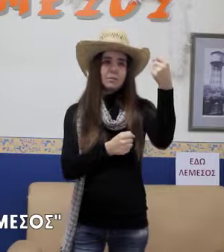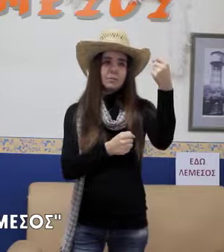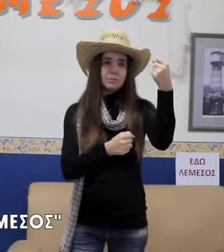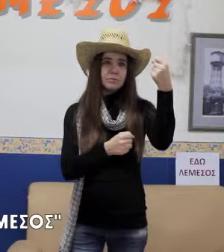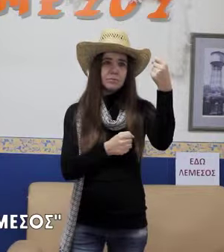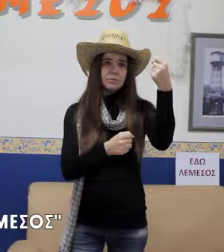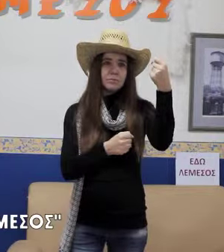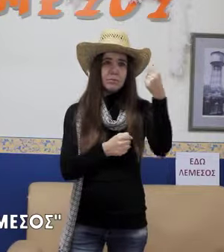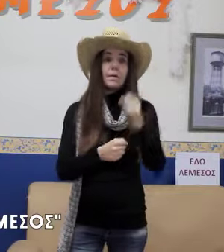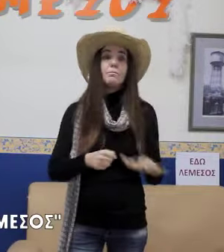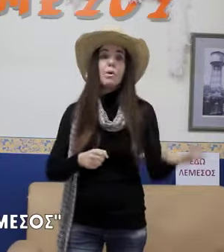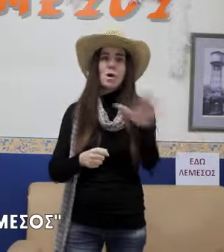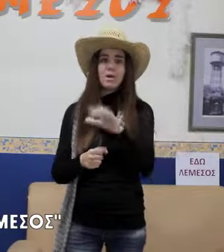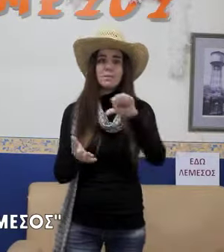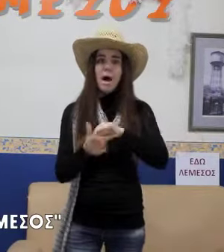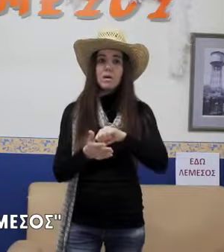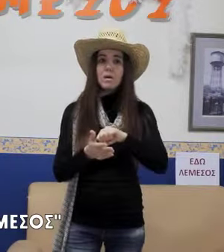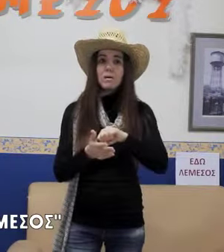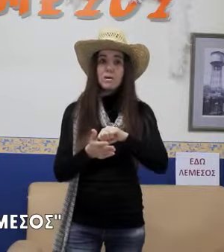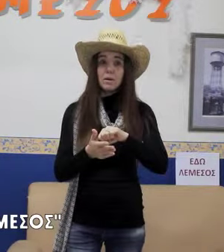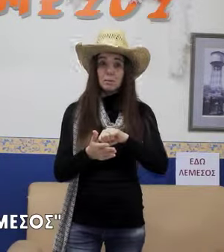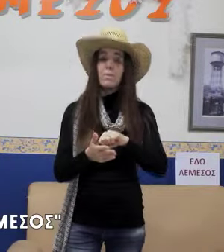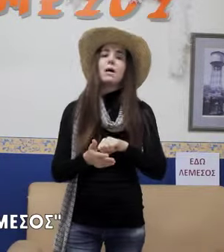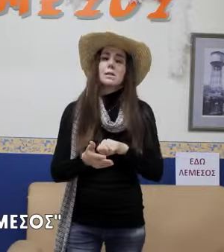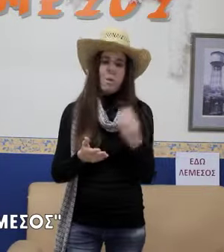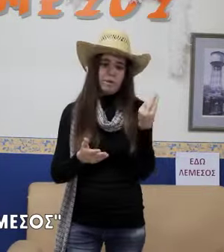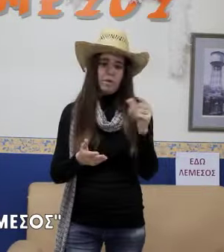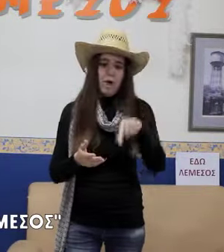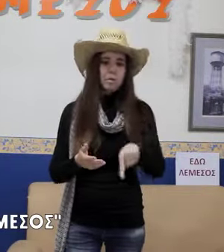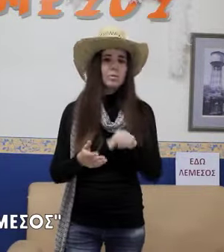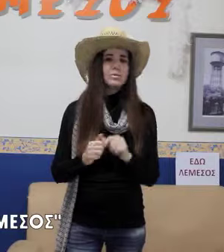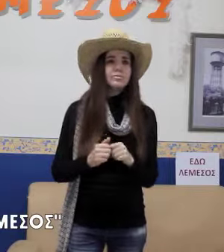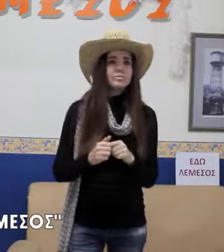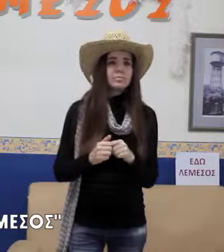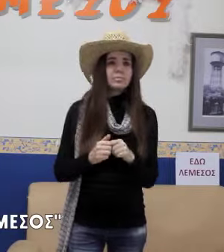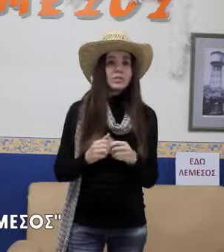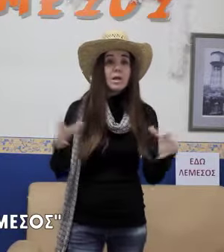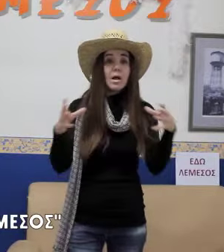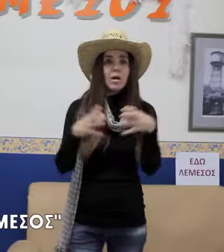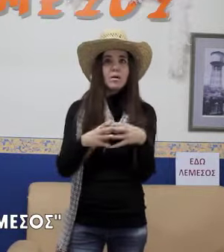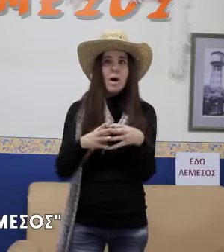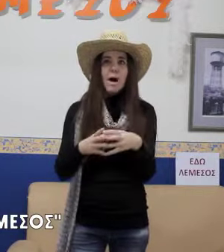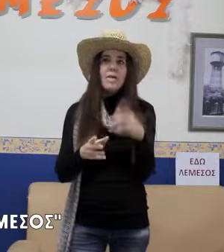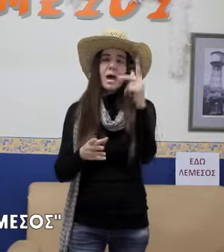εισέλθει πανηγυρικά στην πόλη με τη συνοδεία του. Την ομάδα Καντάδορο Λεμεσού,